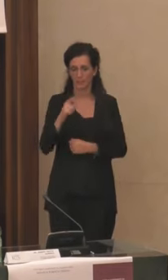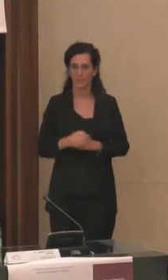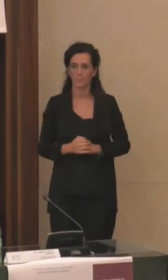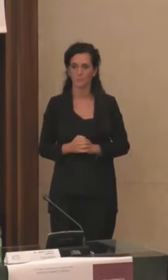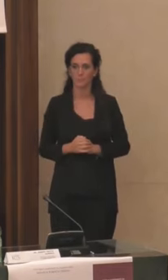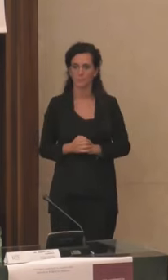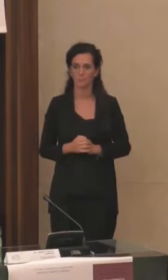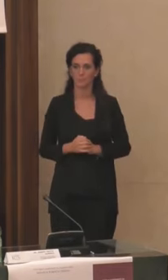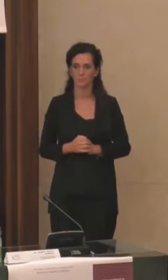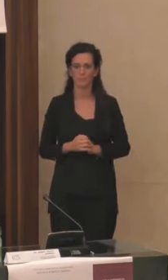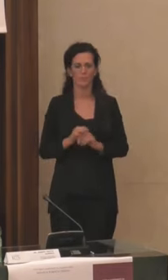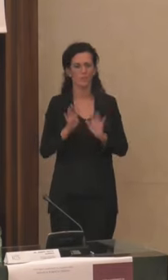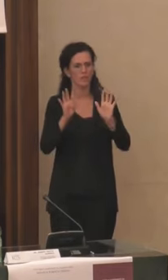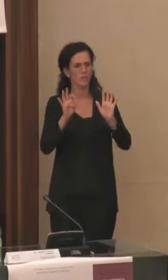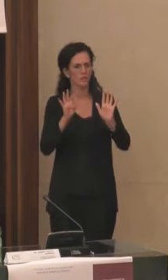e 90 a Parigi.